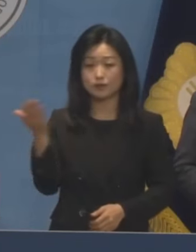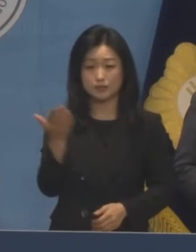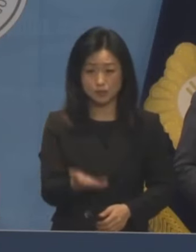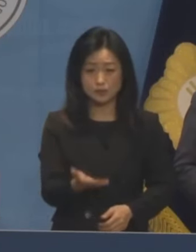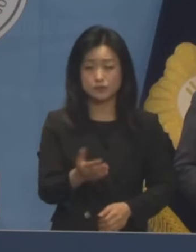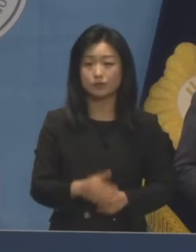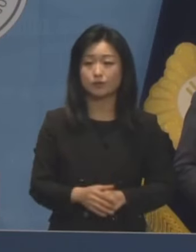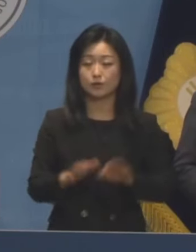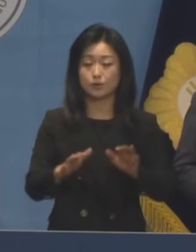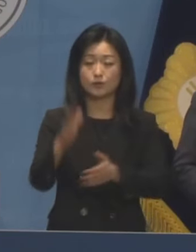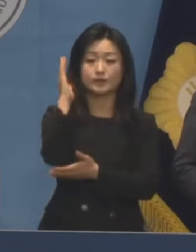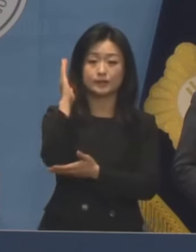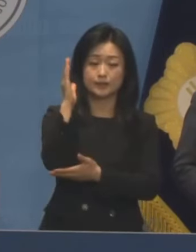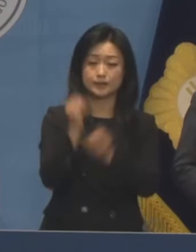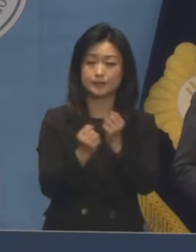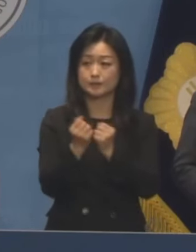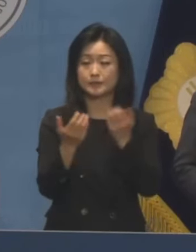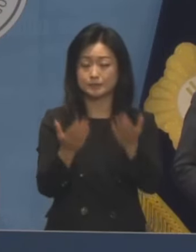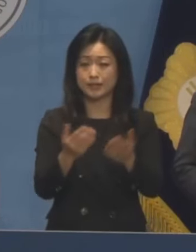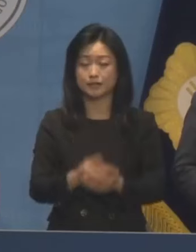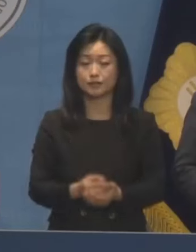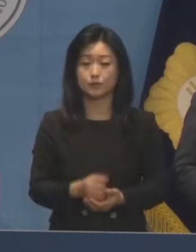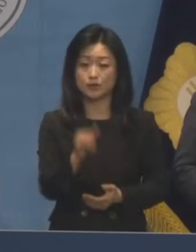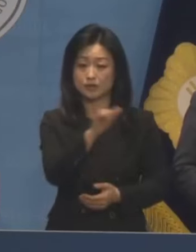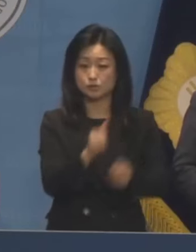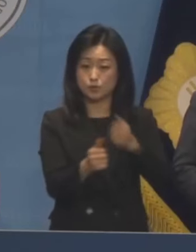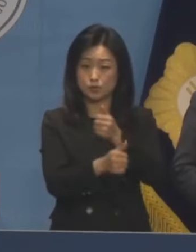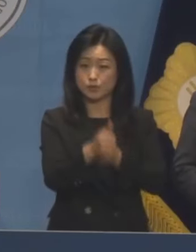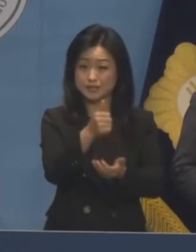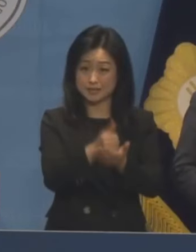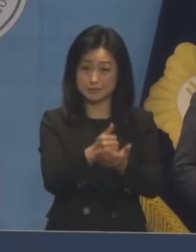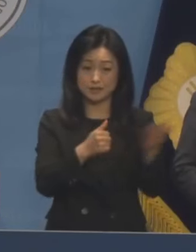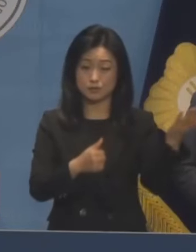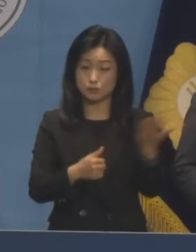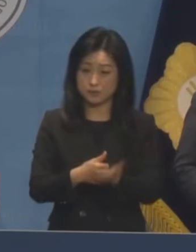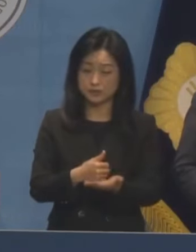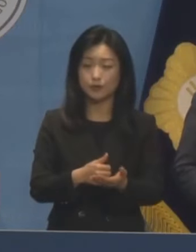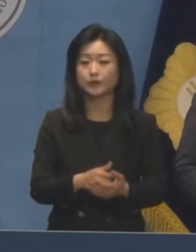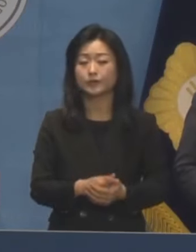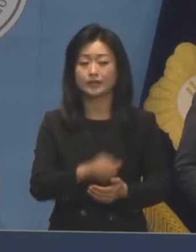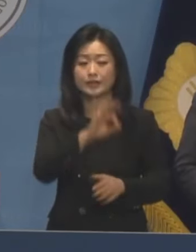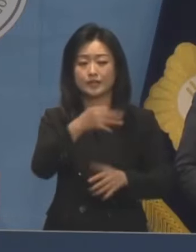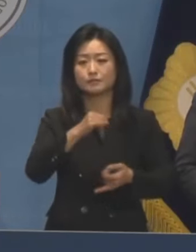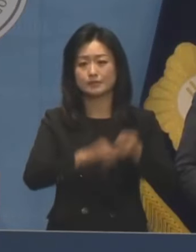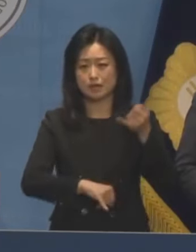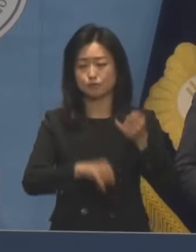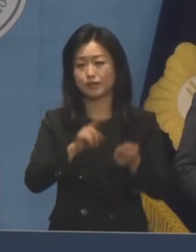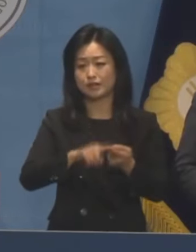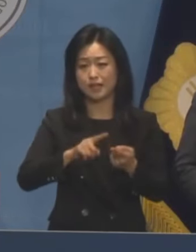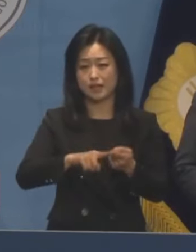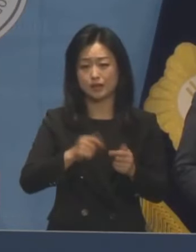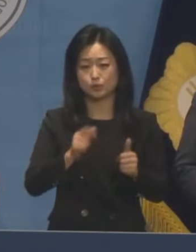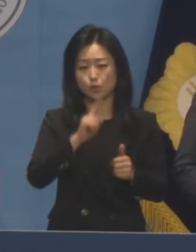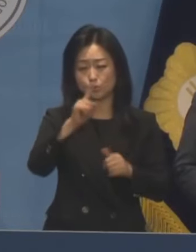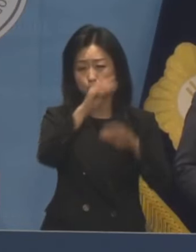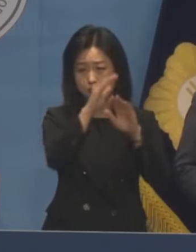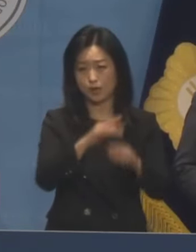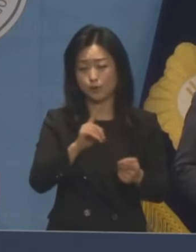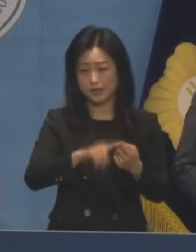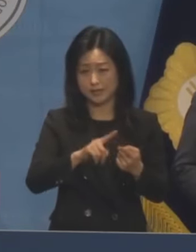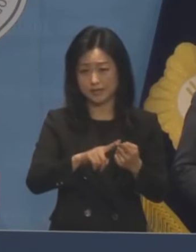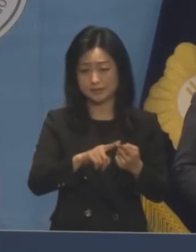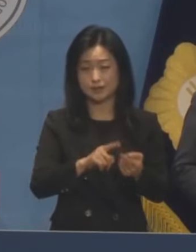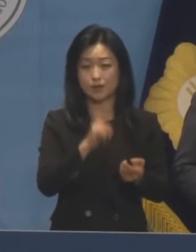부당노동행위에 관해서 위장 이신 임병덕 의원님께서 임금 체불과 손배소 소송 관련 사회적 대화에